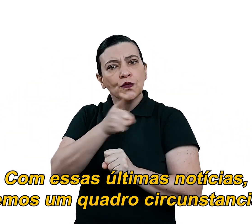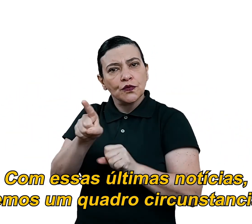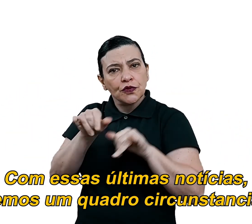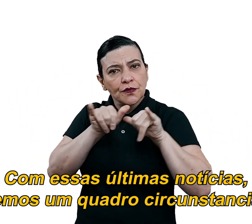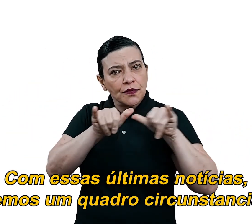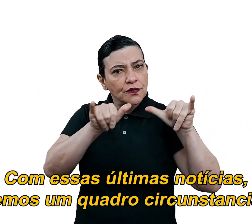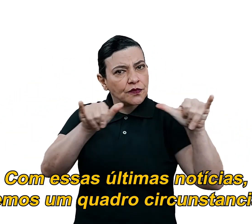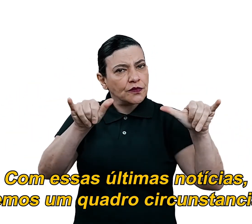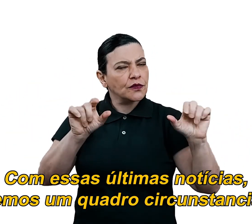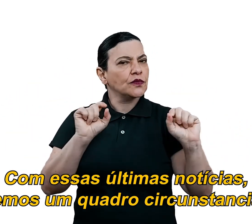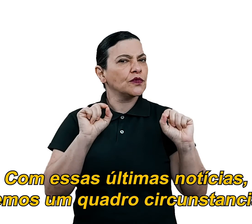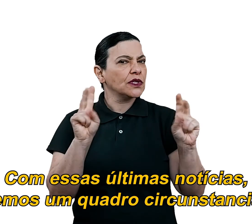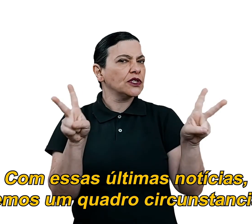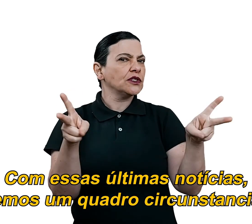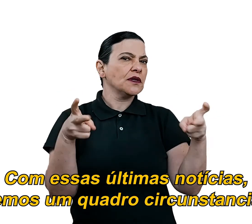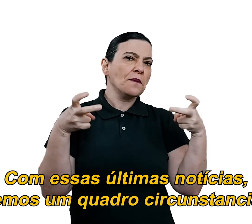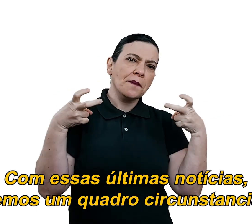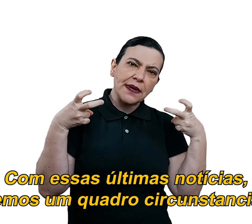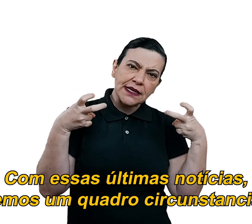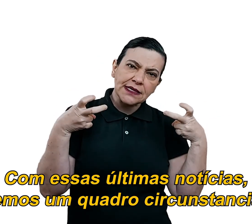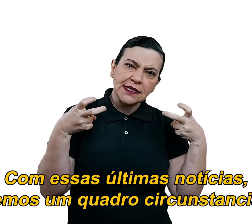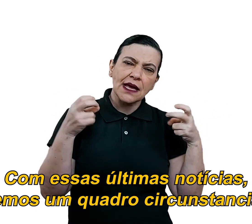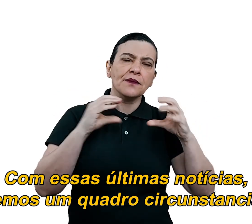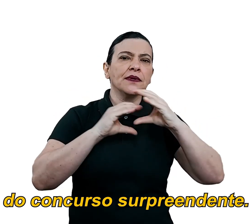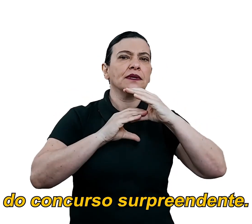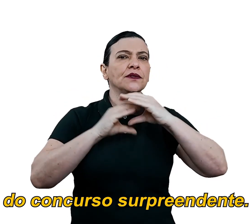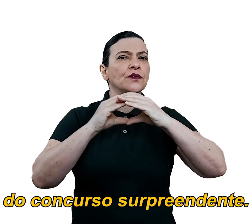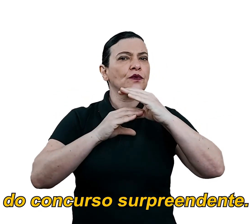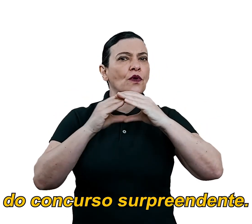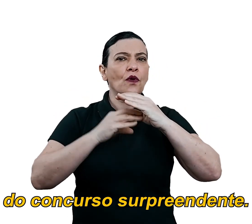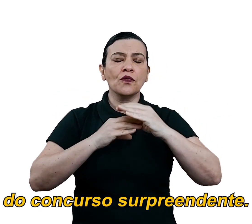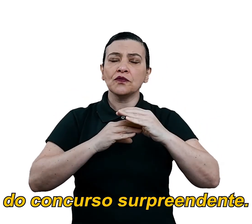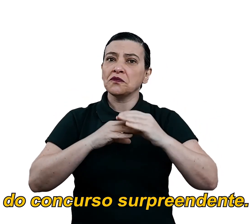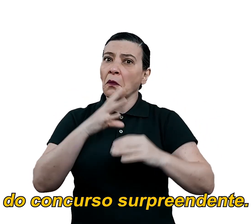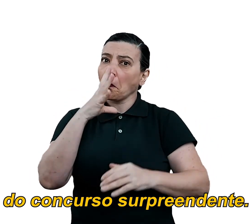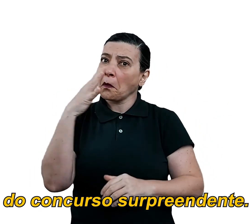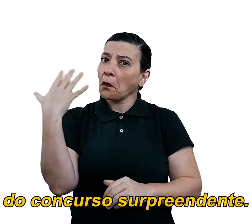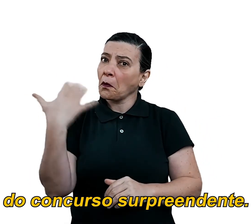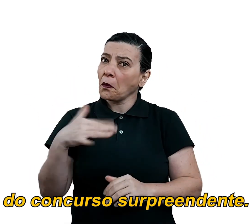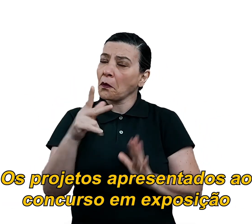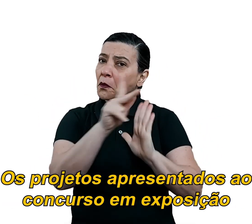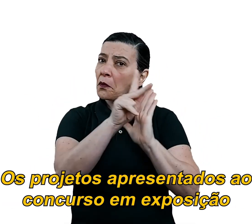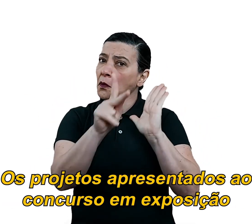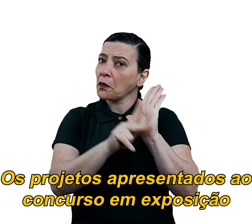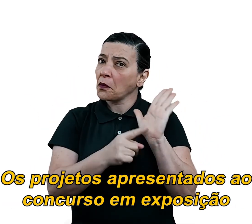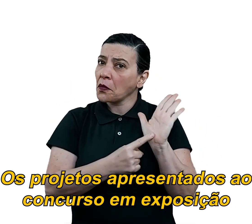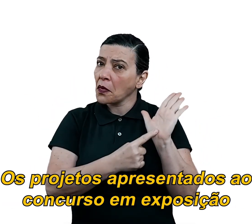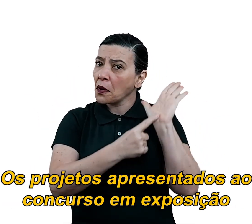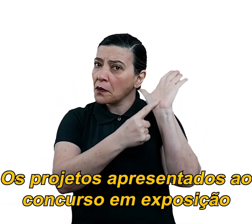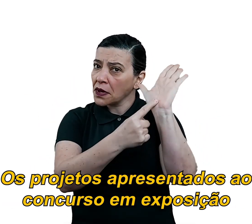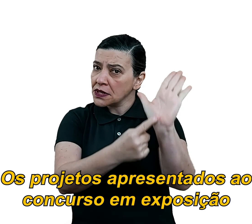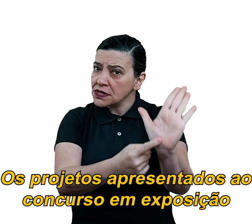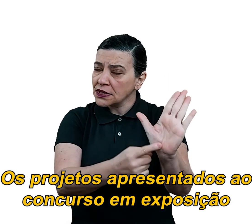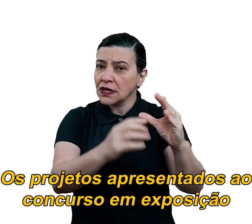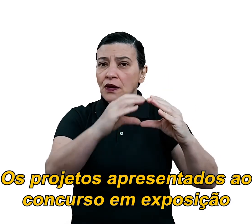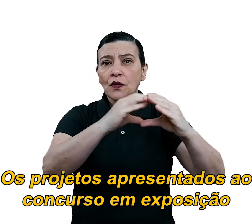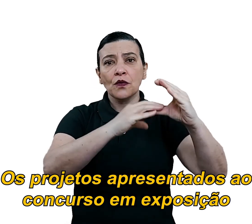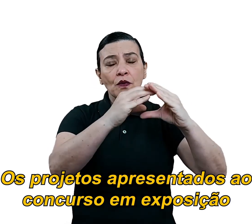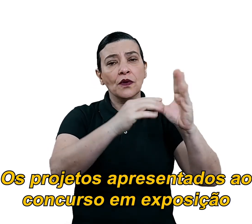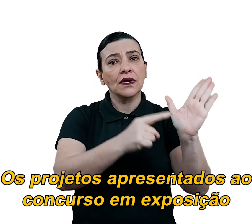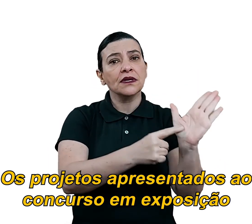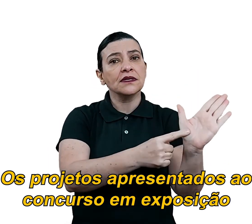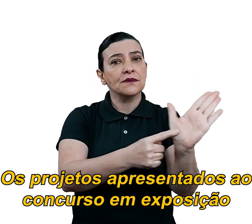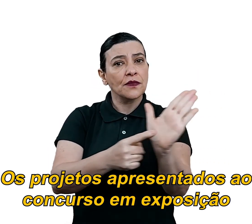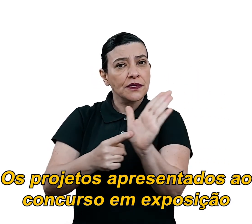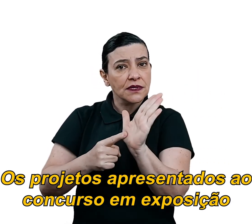estas últimas notícias, temos um quadro circunstancial do concurso surpreendente. Os projetos apresentados ao